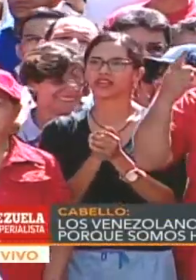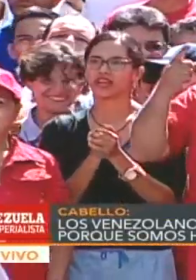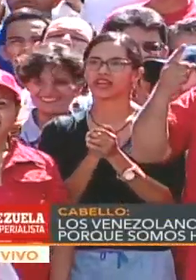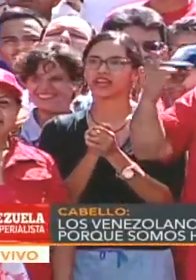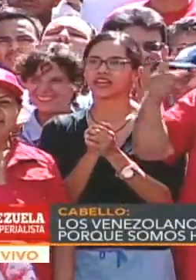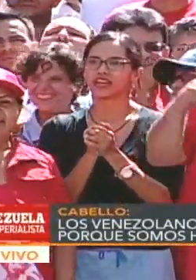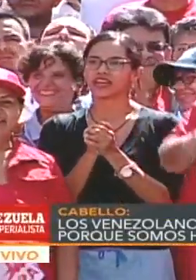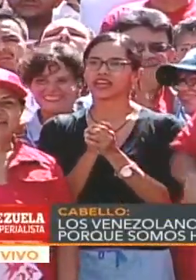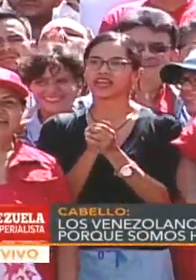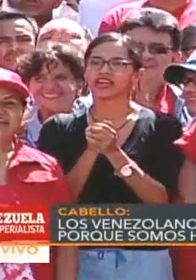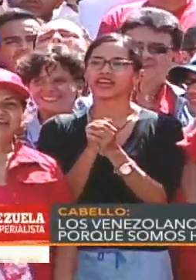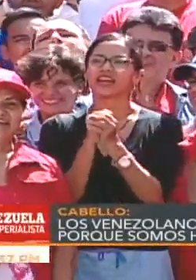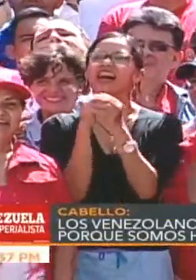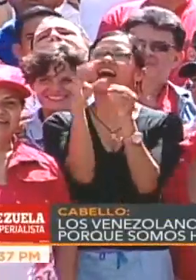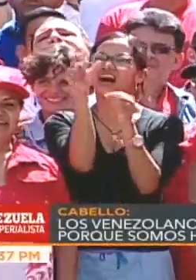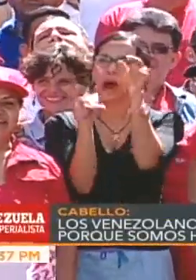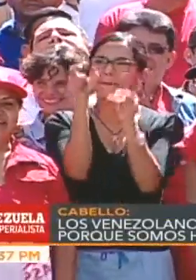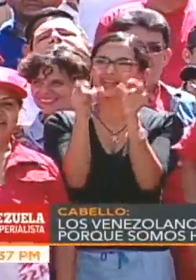pararse a alguien y decir